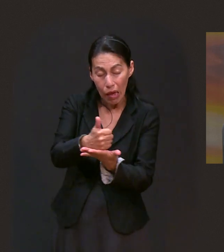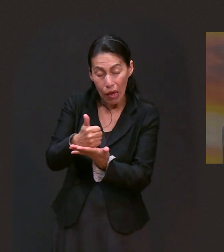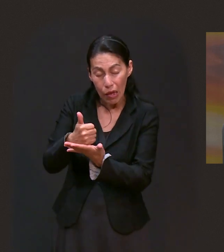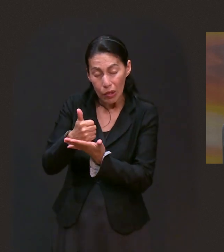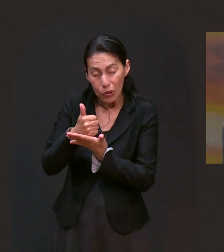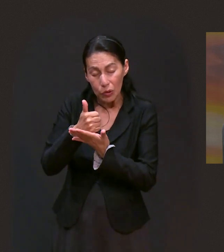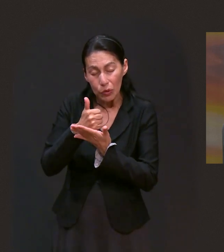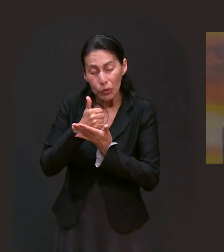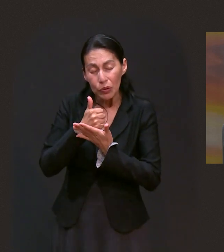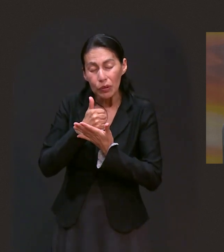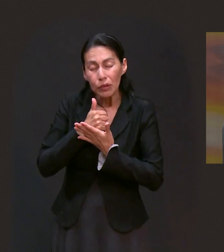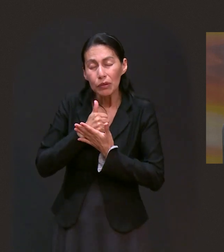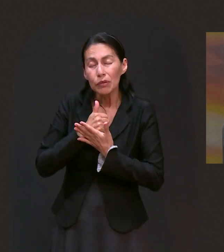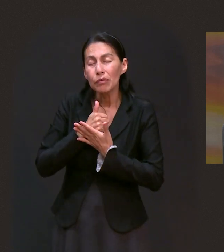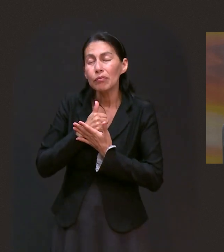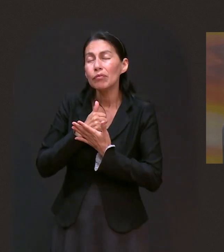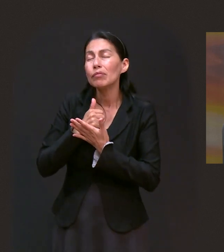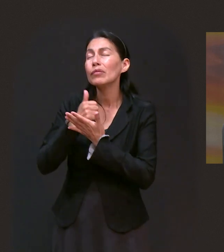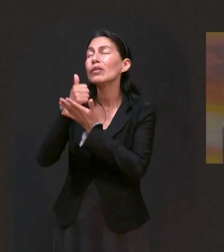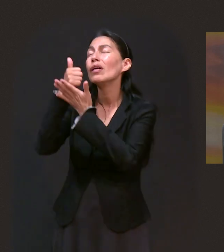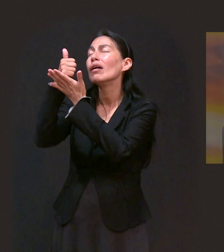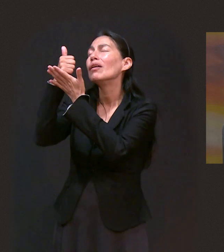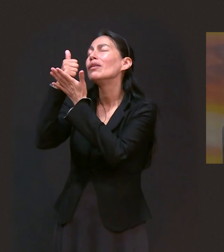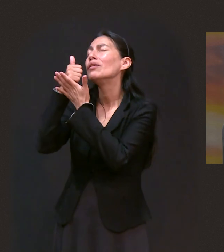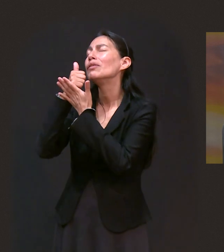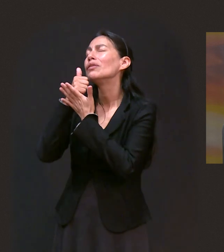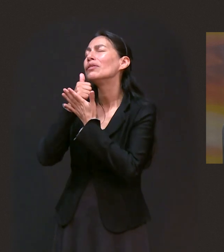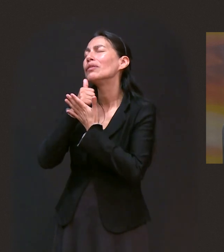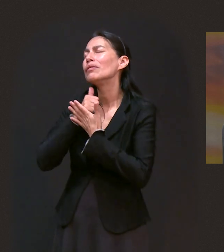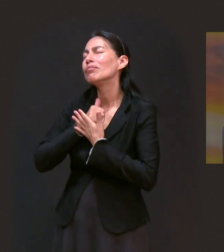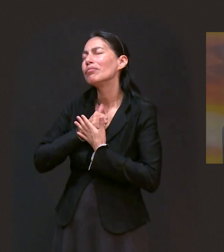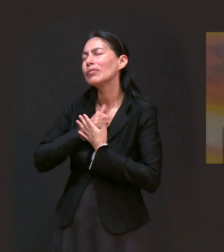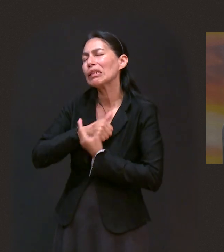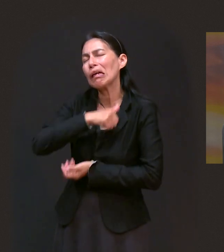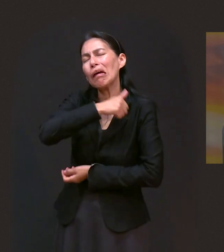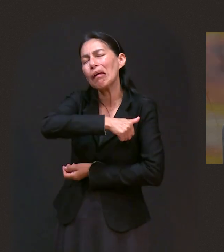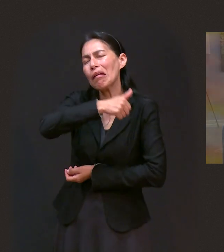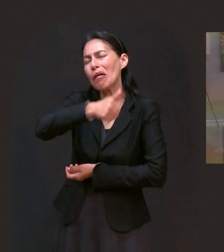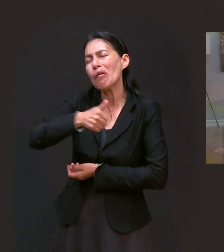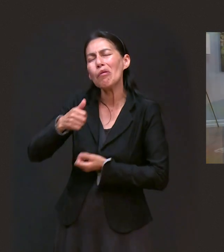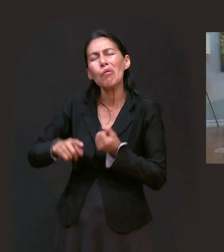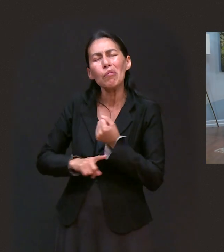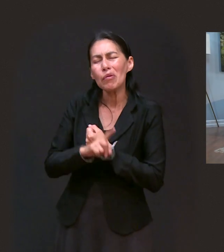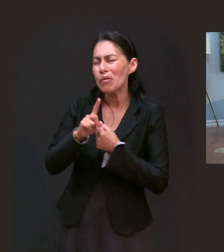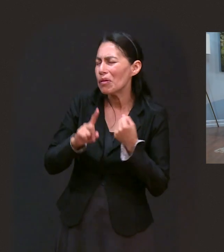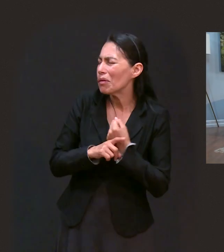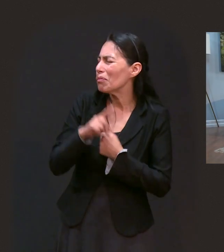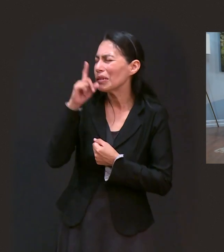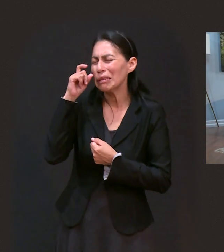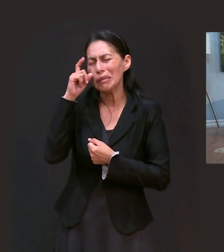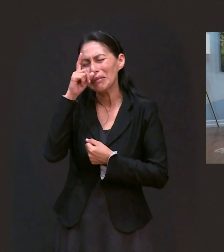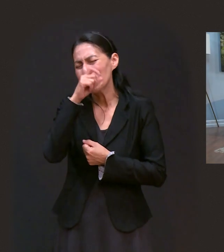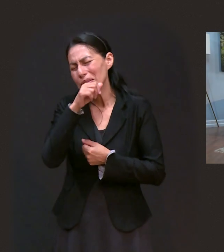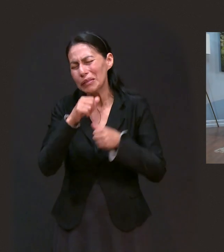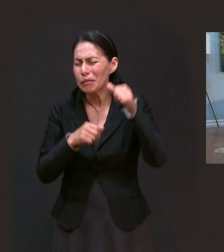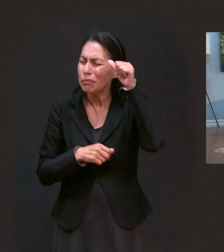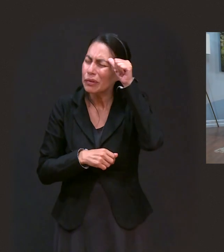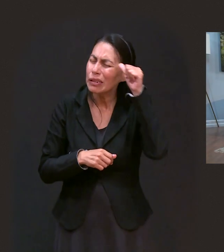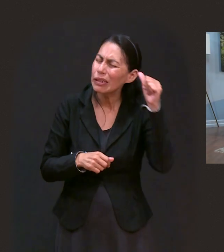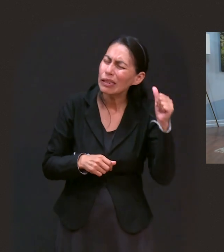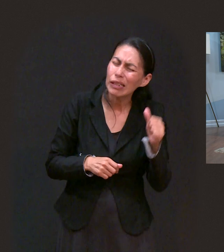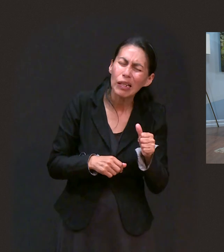presentarnos ante ti así como estamos con nuestras cargas y nuestras dificultades